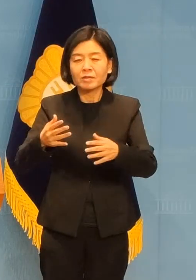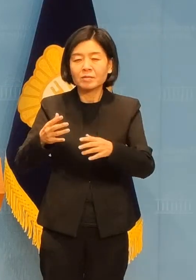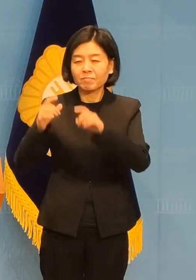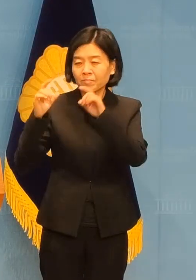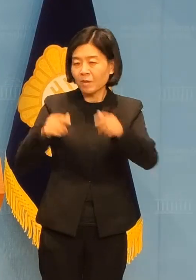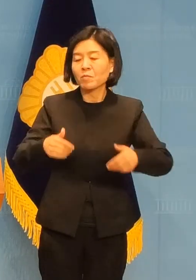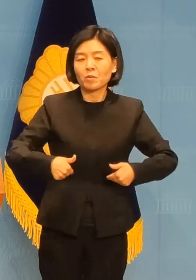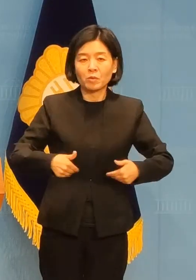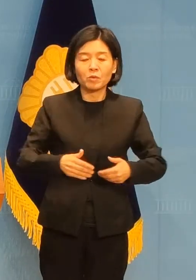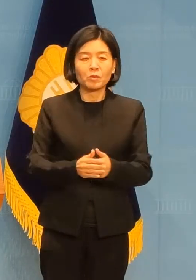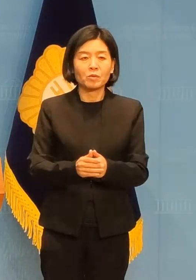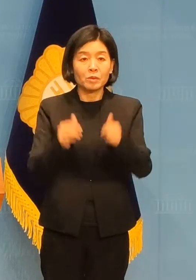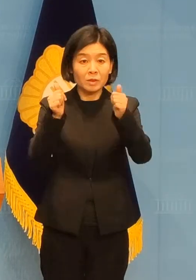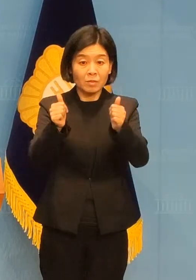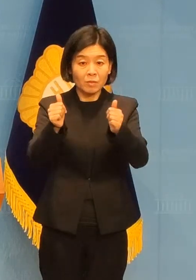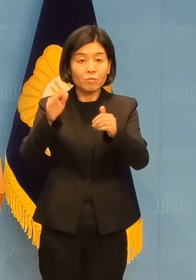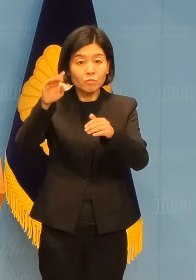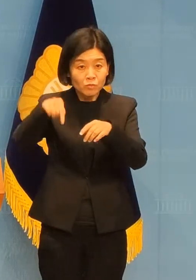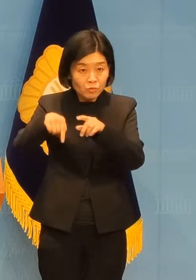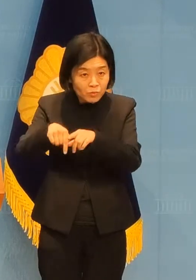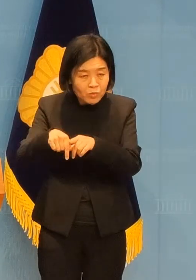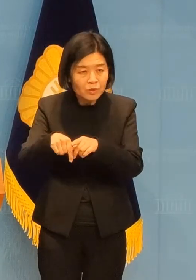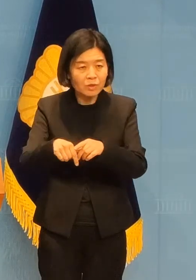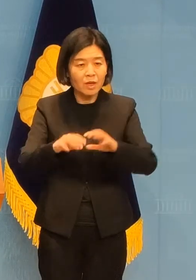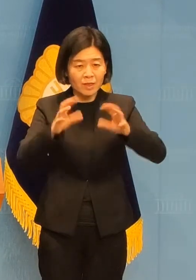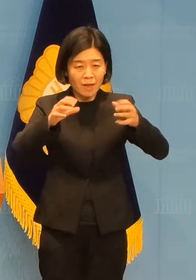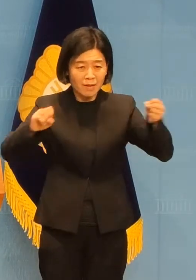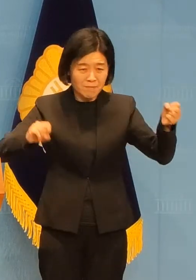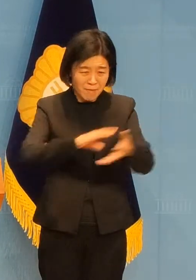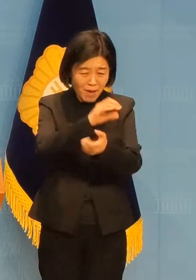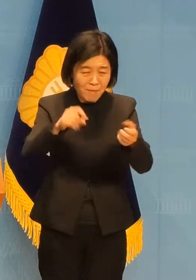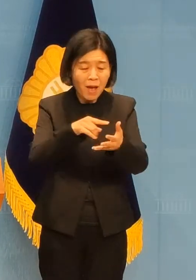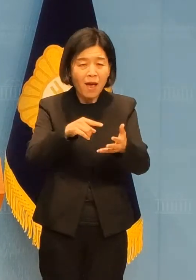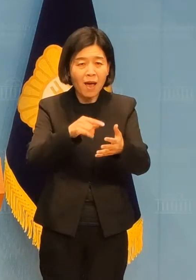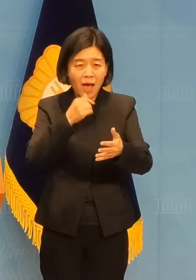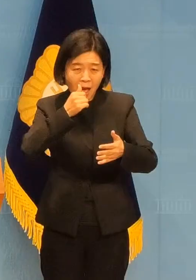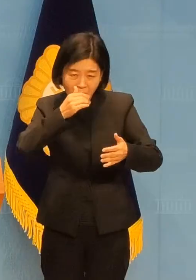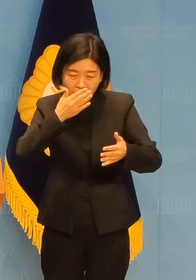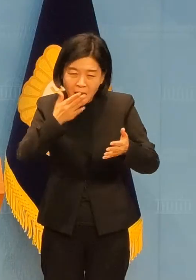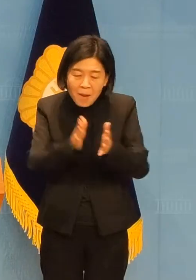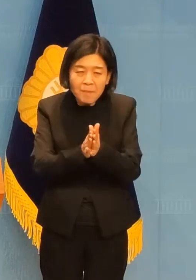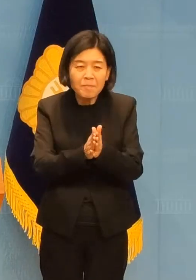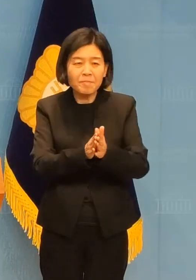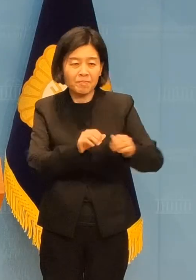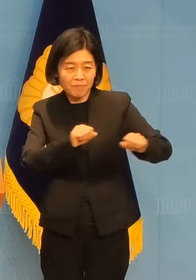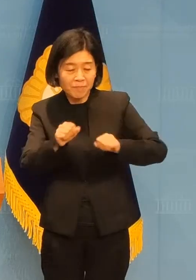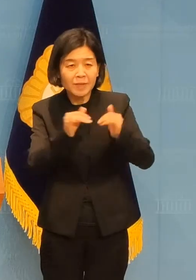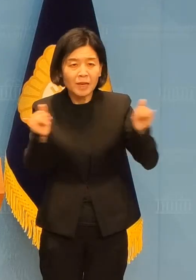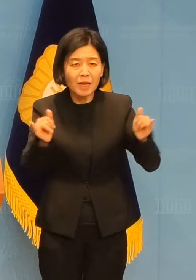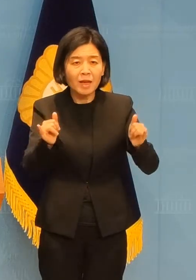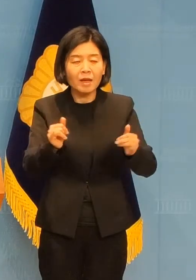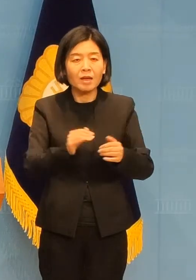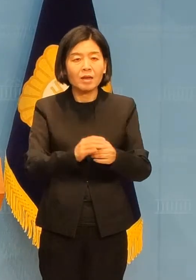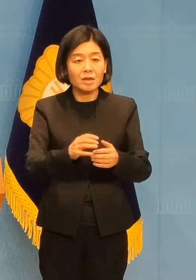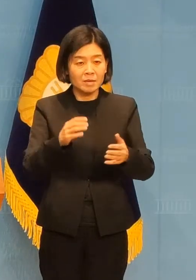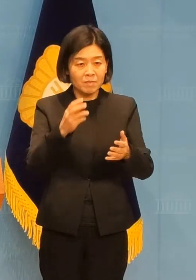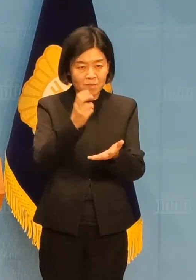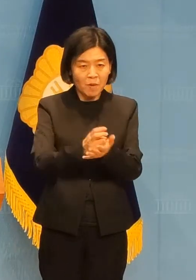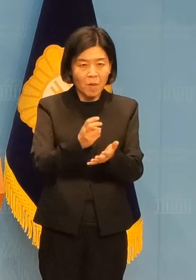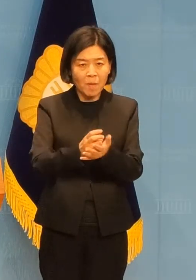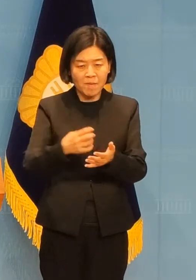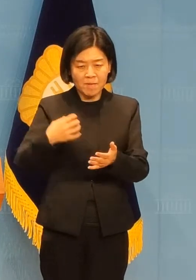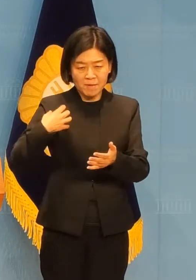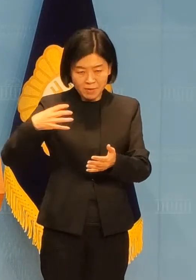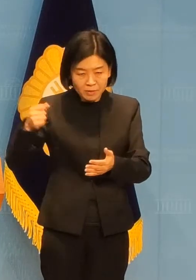사법부는 헌정 질서를 짓밟는 데 가담한 이들이 합당한 법적 책임을 회피하지 않도록 보다